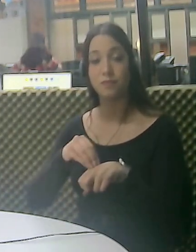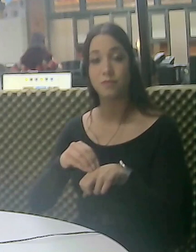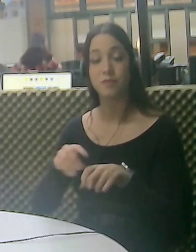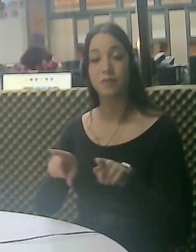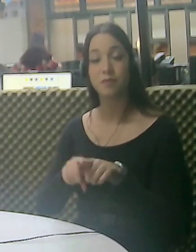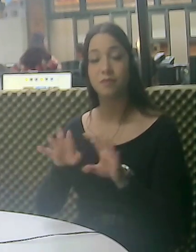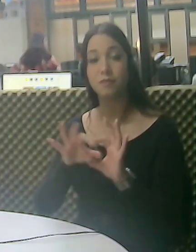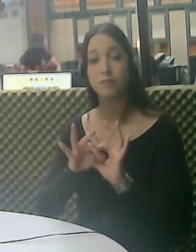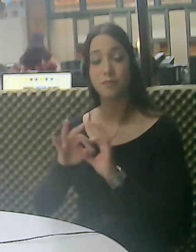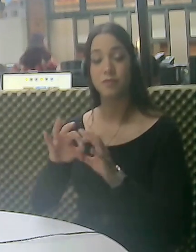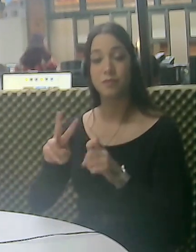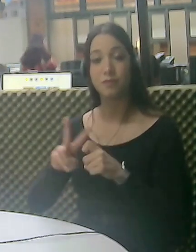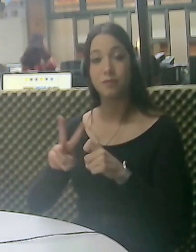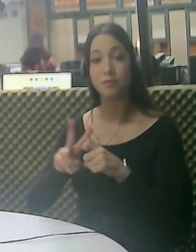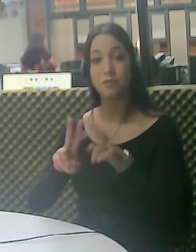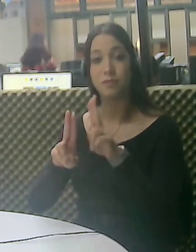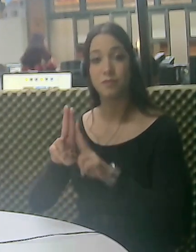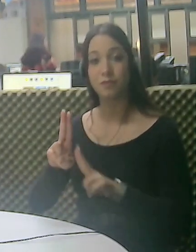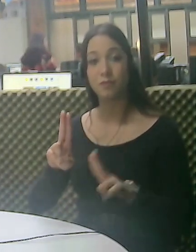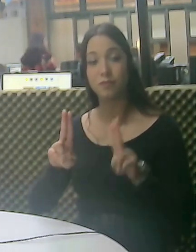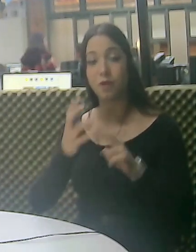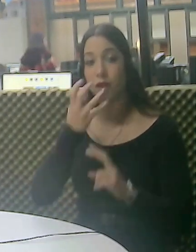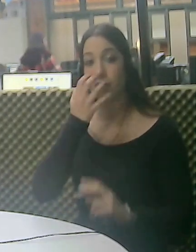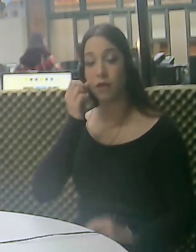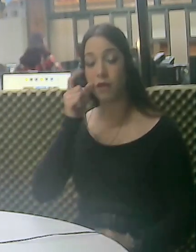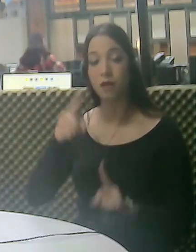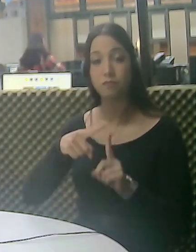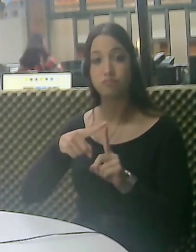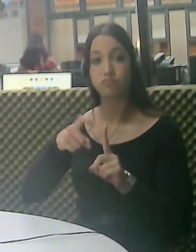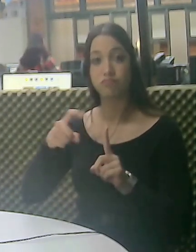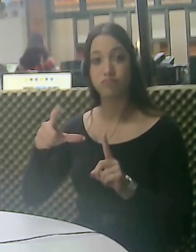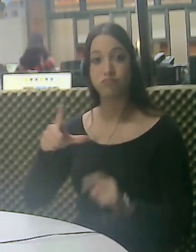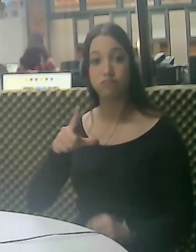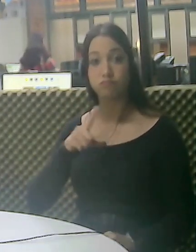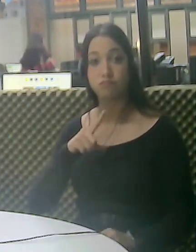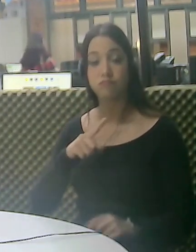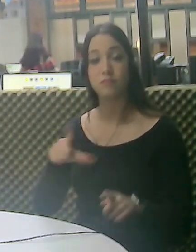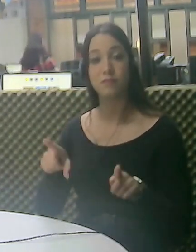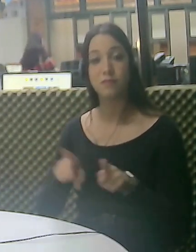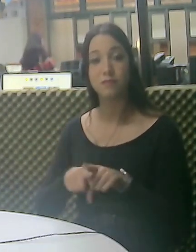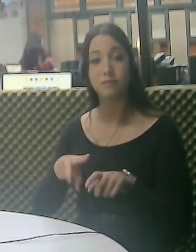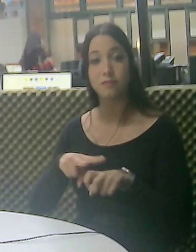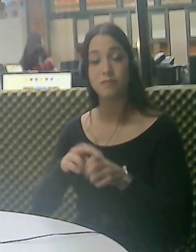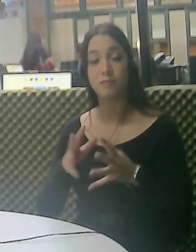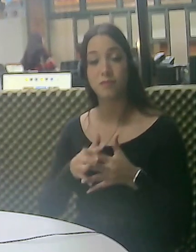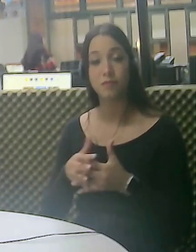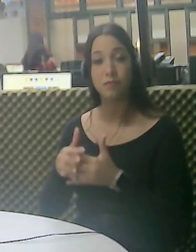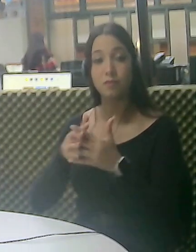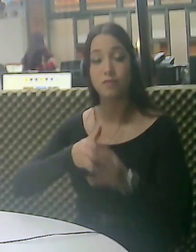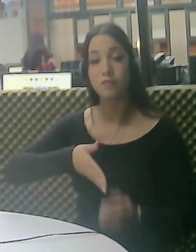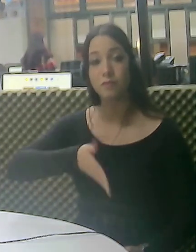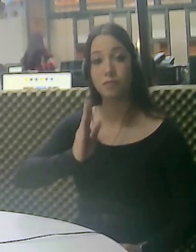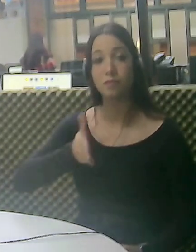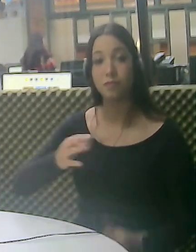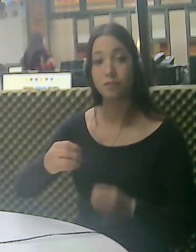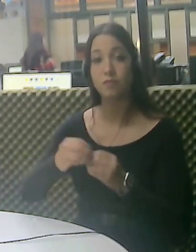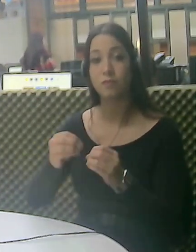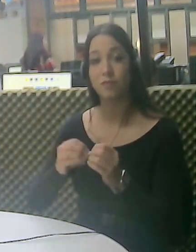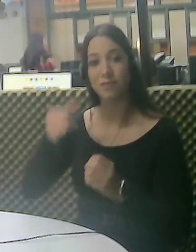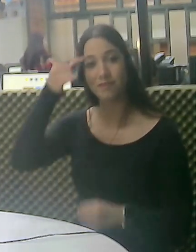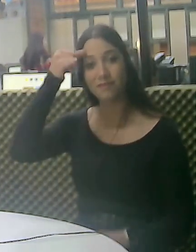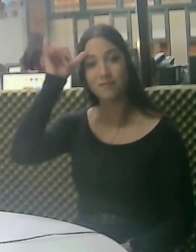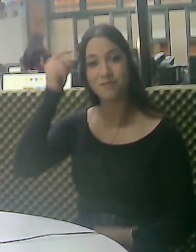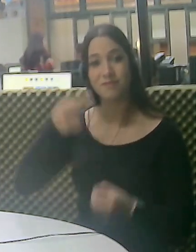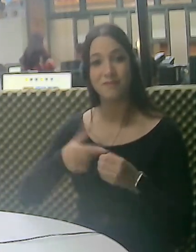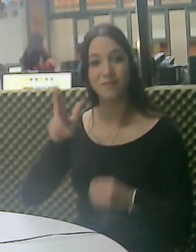Convênio com o Hospital Veterinário da UFU para animais vítimas de maus tratos. E castramóvel itinerante e nos distritos e comunidades rurais